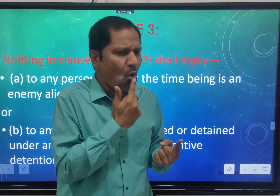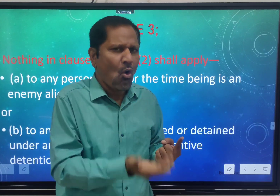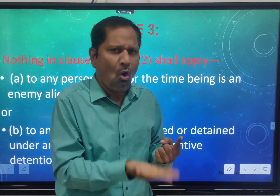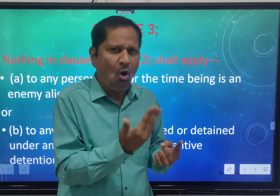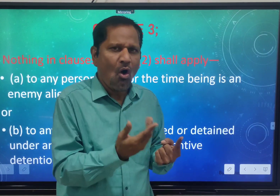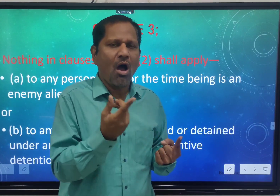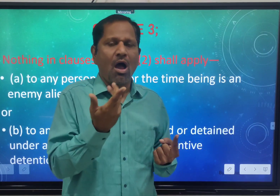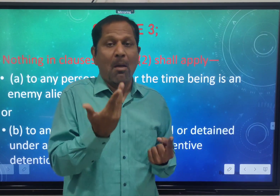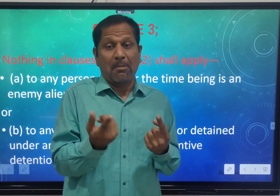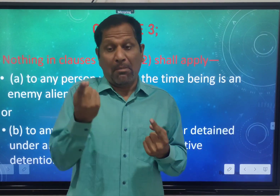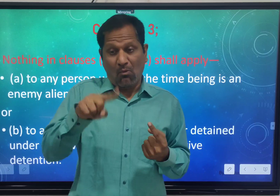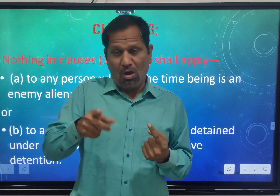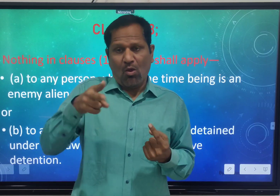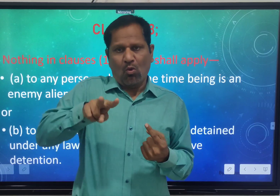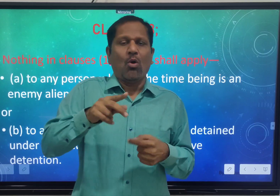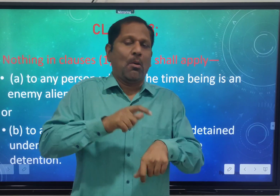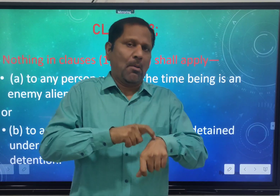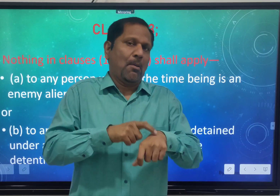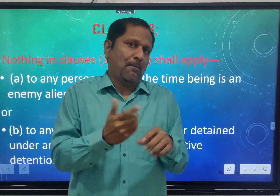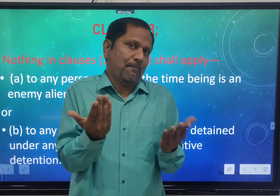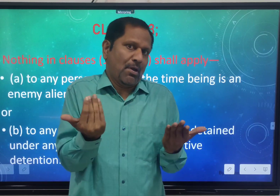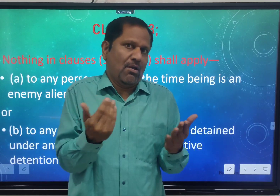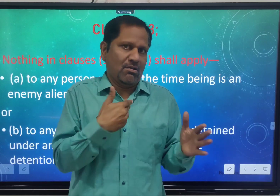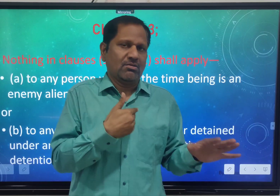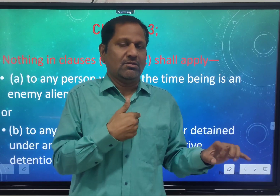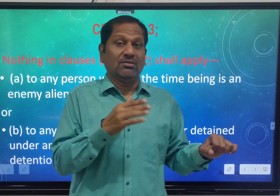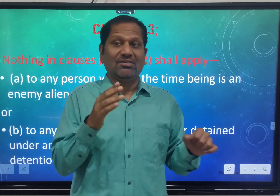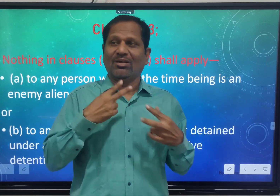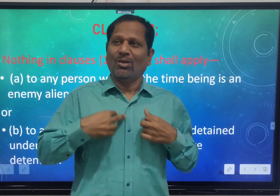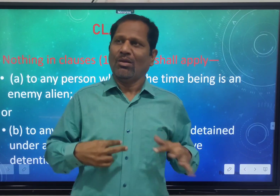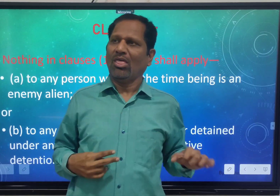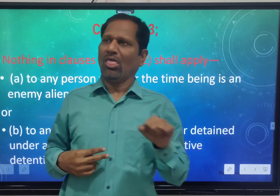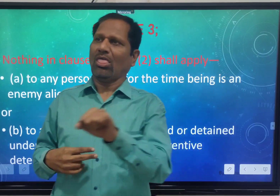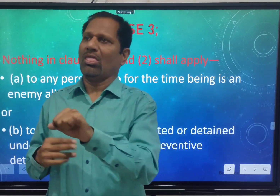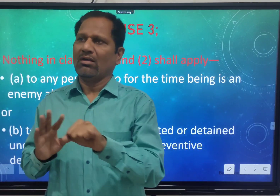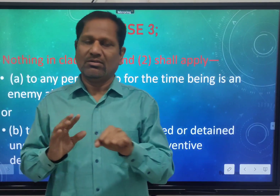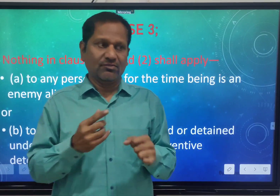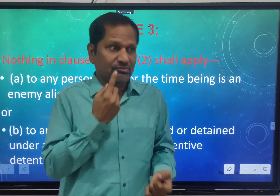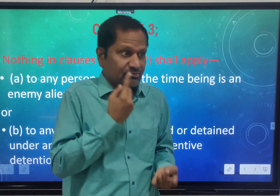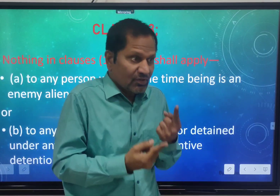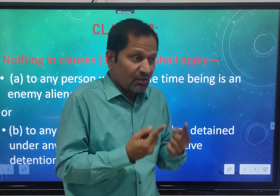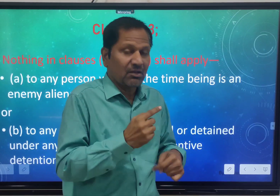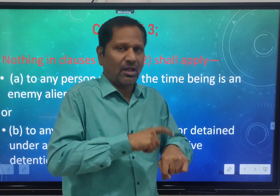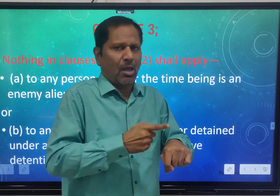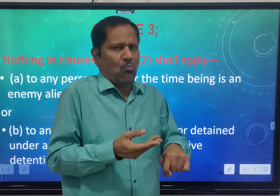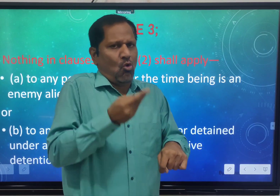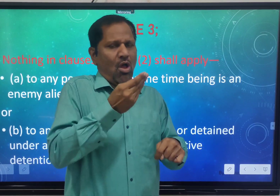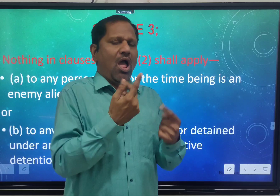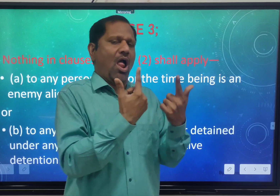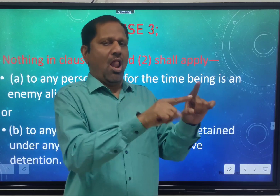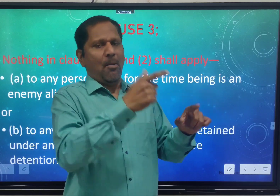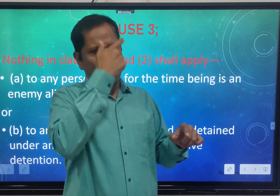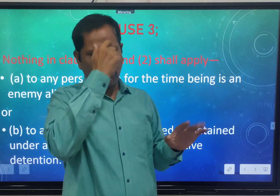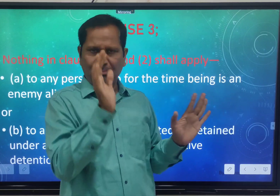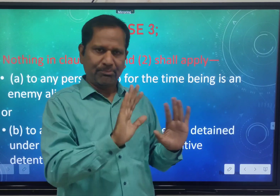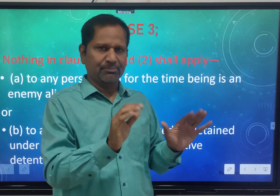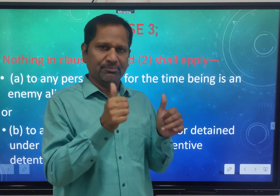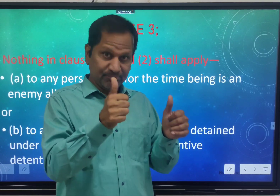है रिमांड के लिए, क्योंकि कुछ चीज़ें पूछना होती हैं, बातचीत करना होती है, उसके लिए न्यायालय से पुलिस